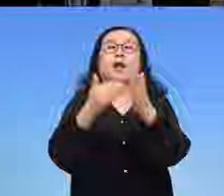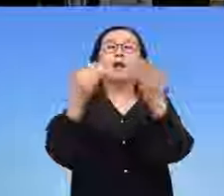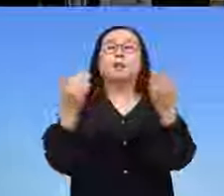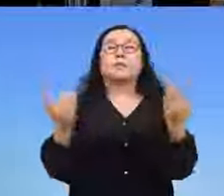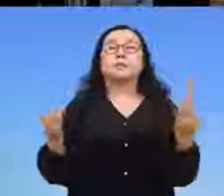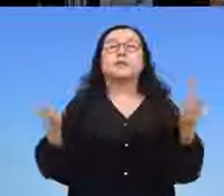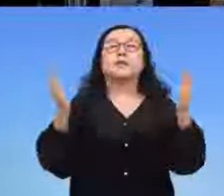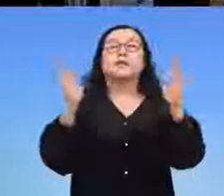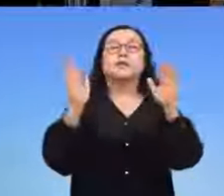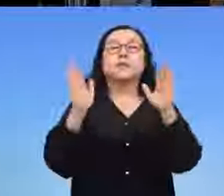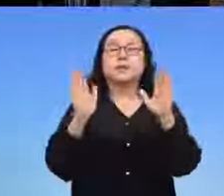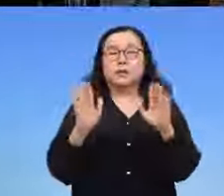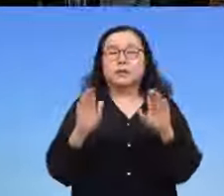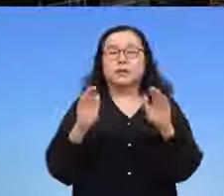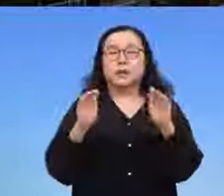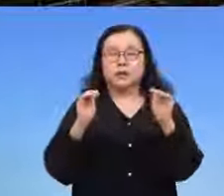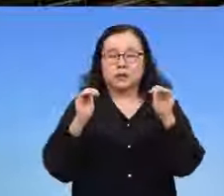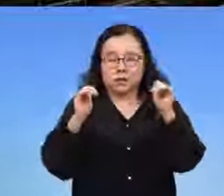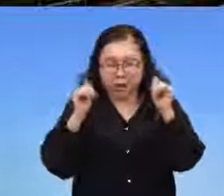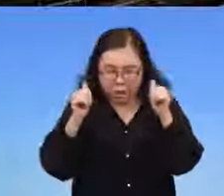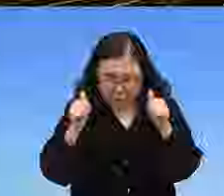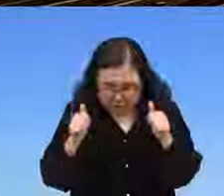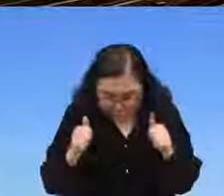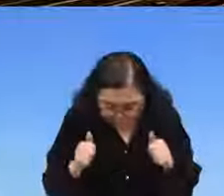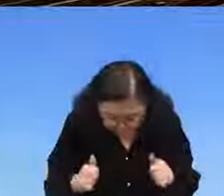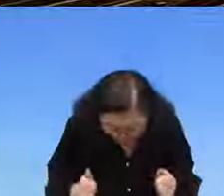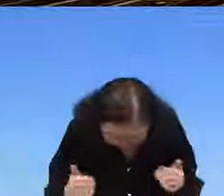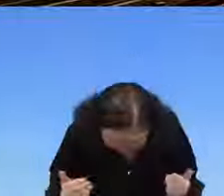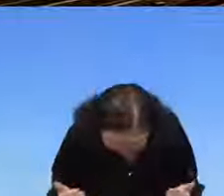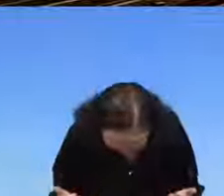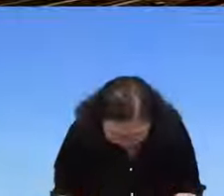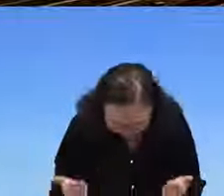찬양합니다. 엎드려 절하세,